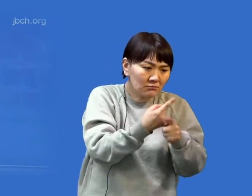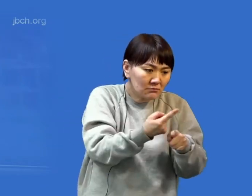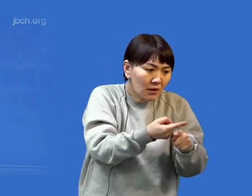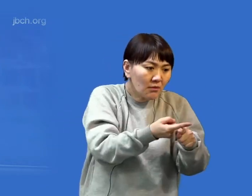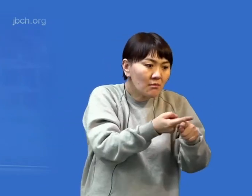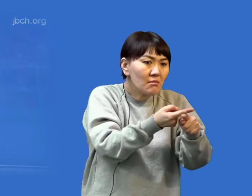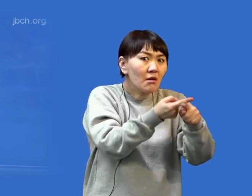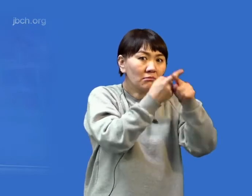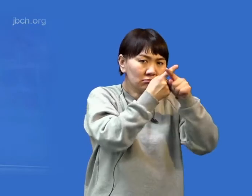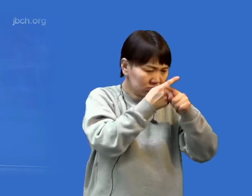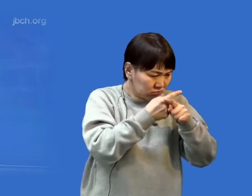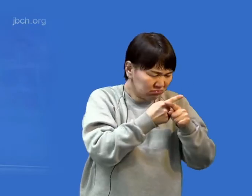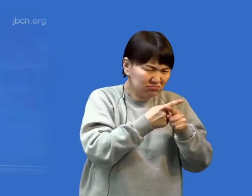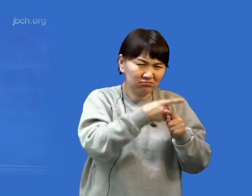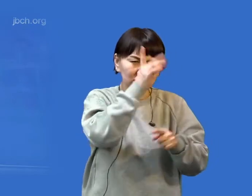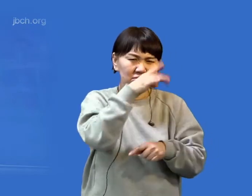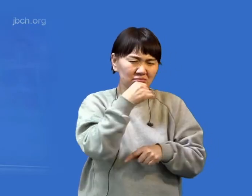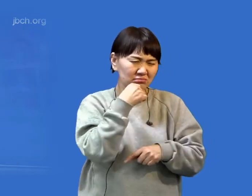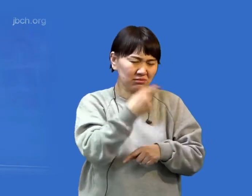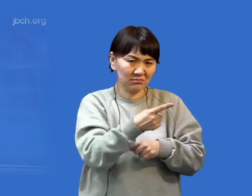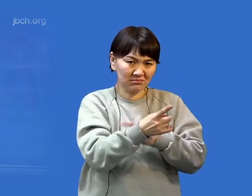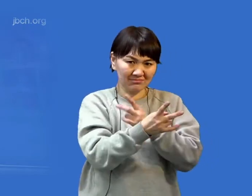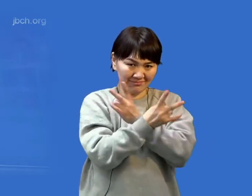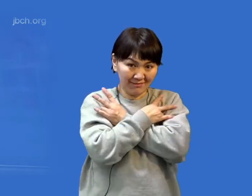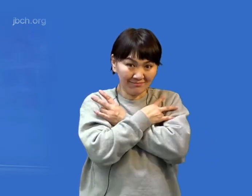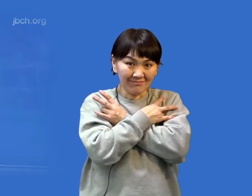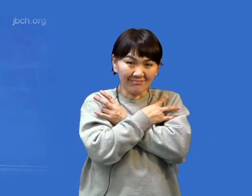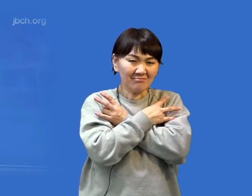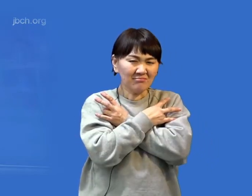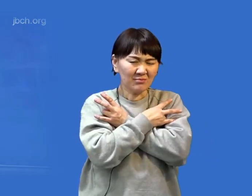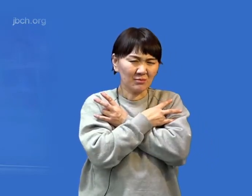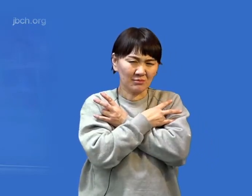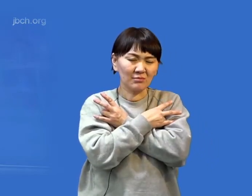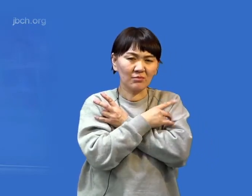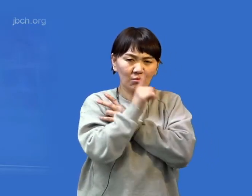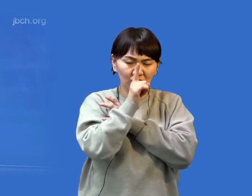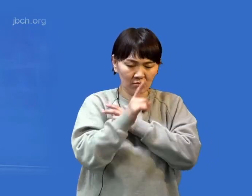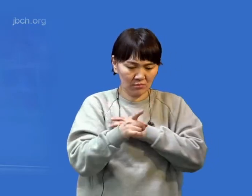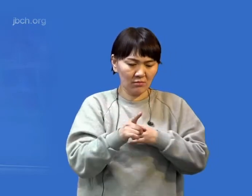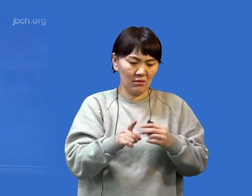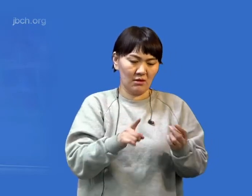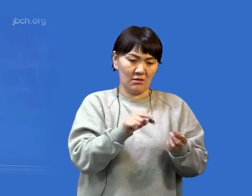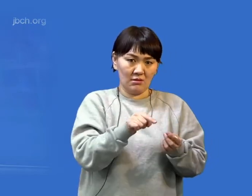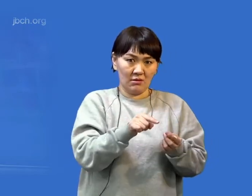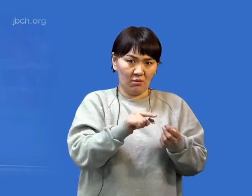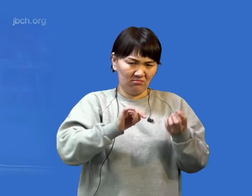Ноа тэднээс тусгаар байсан. Бурхантай хамт явсан.